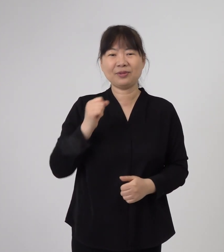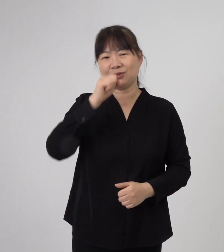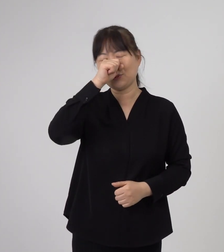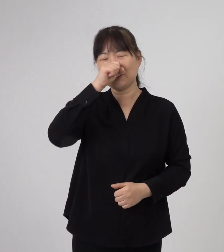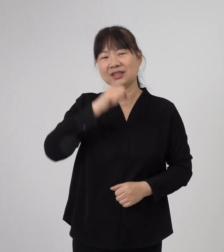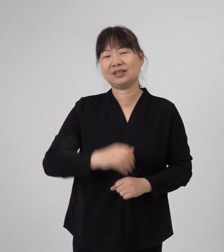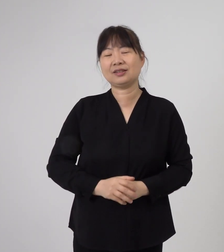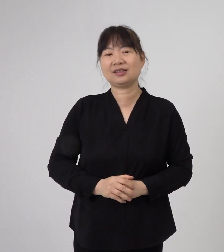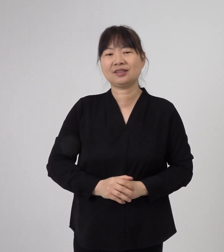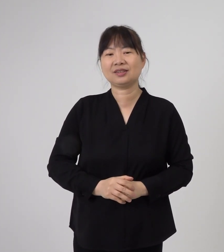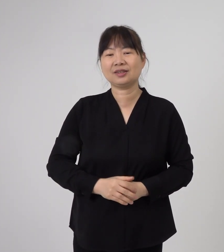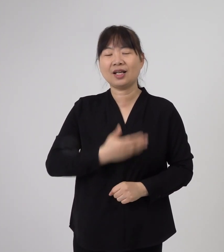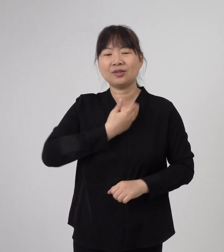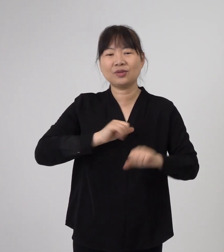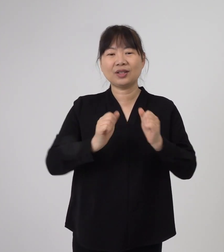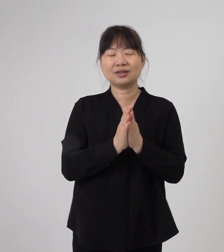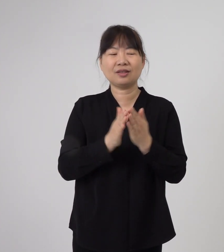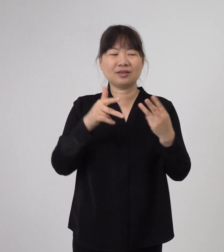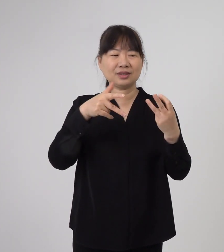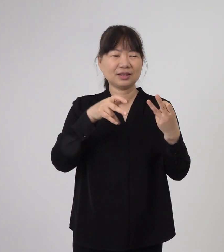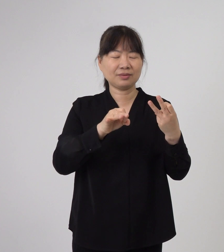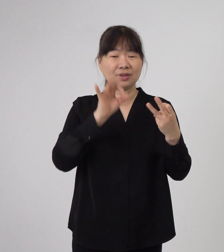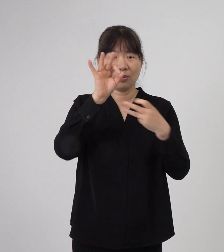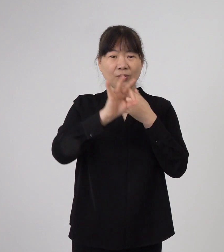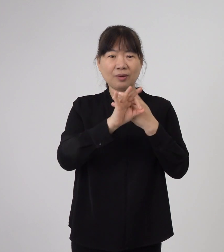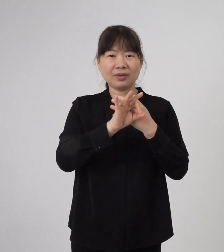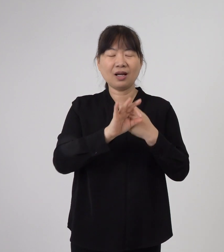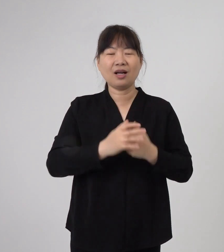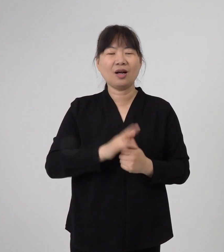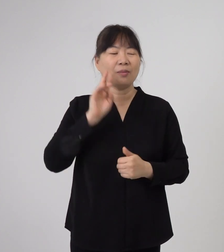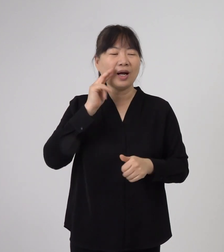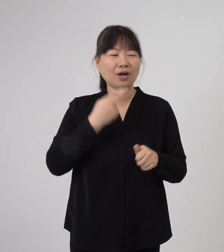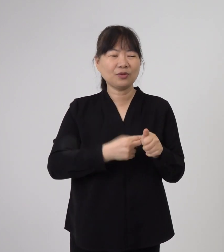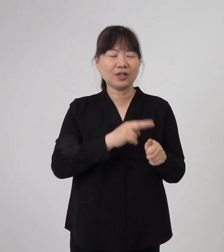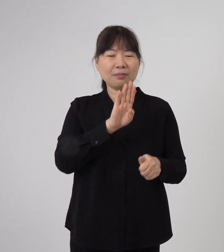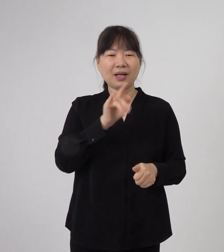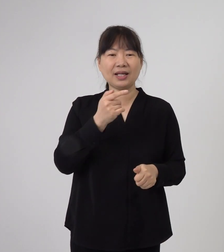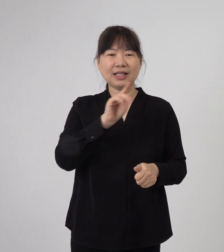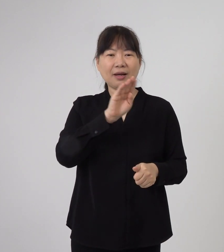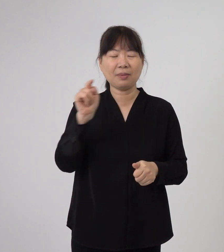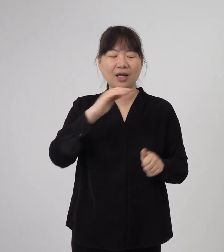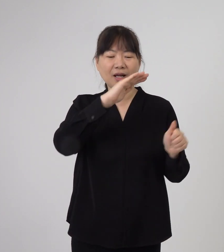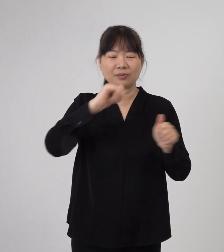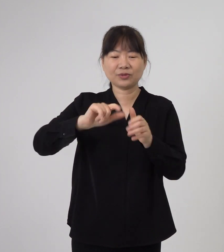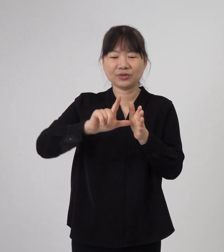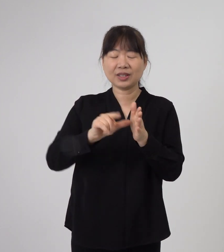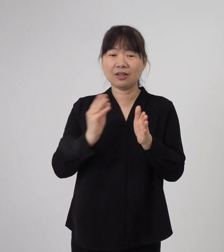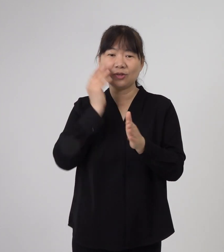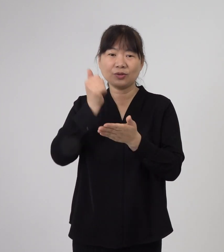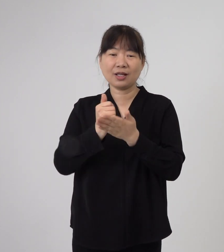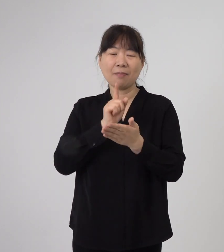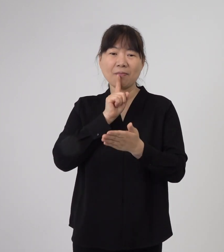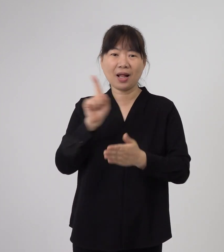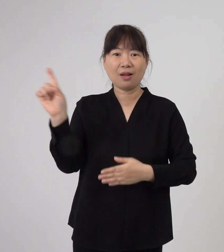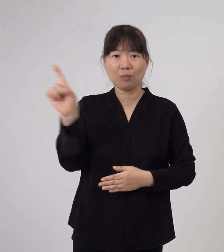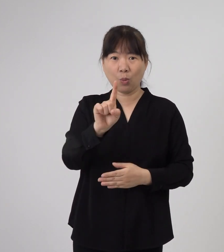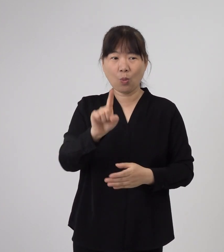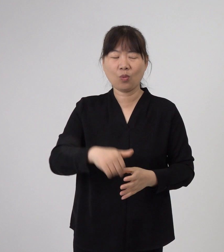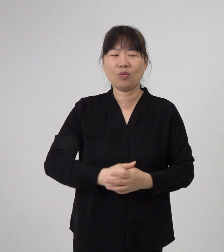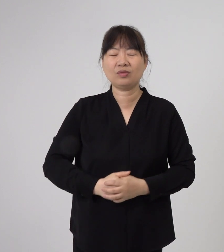예? 사도행전 13장에 보면 바울과 바나바를 선교사로 뽑아낼 때 성령께서 뭐라 그래요?